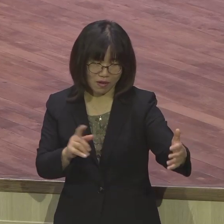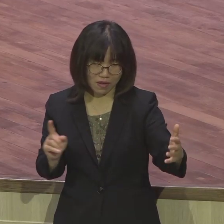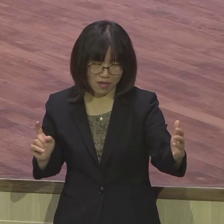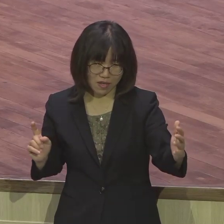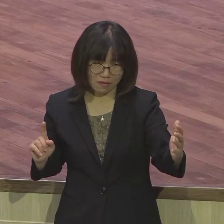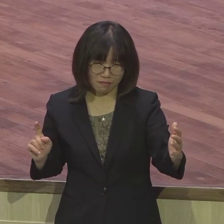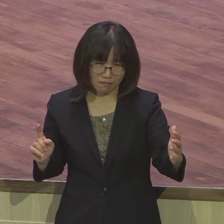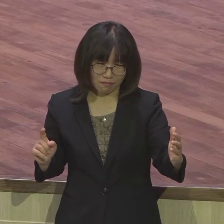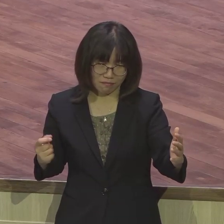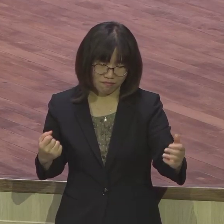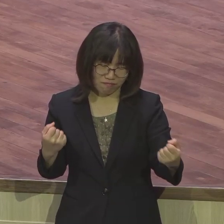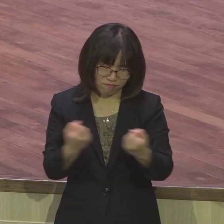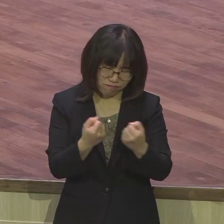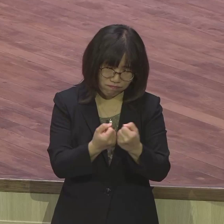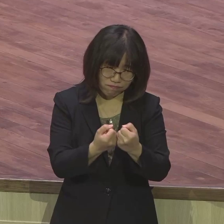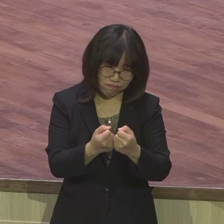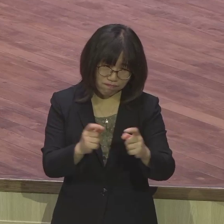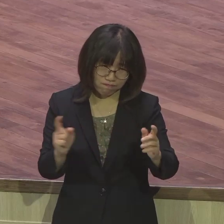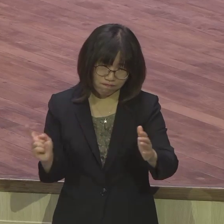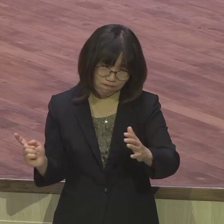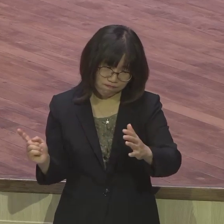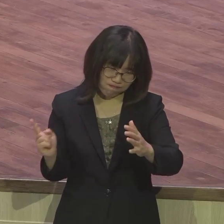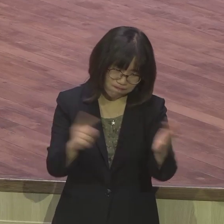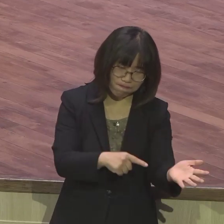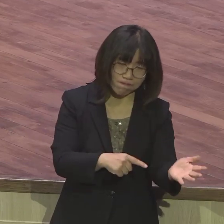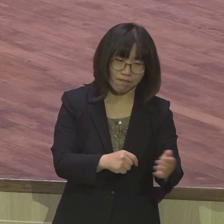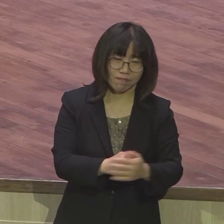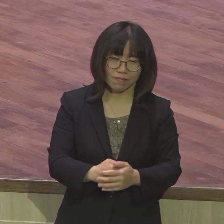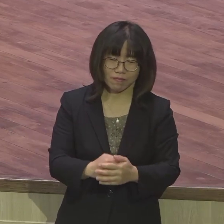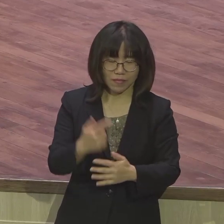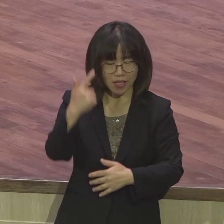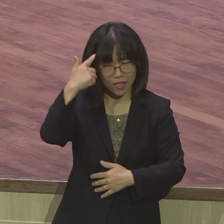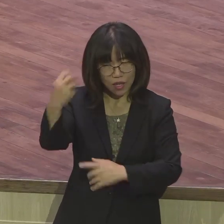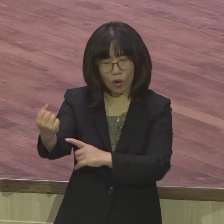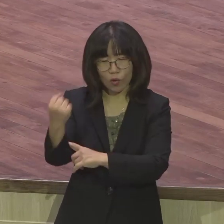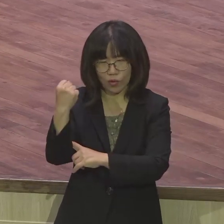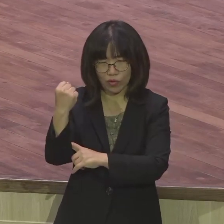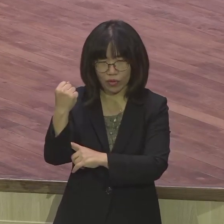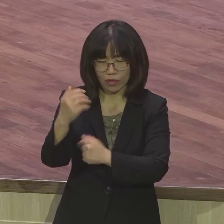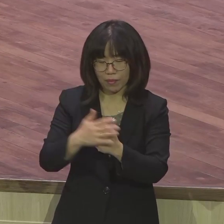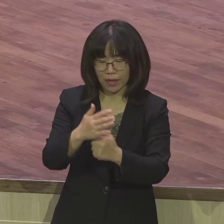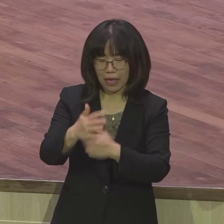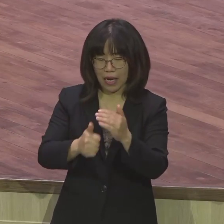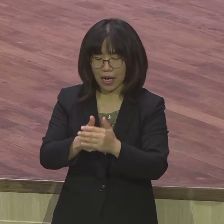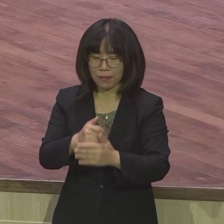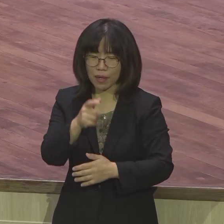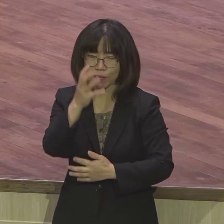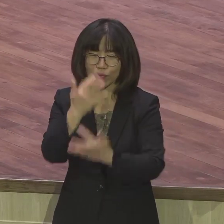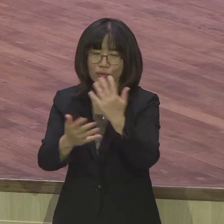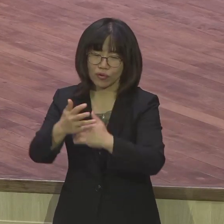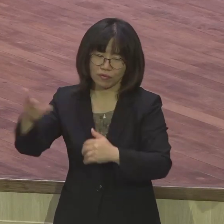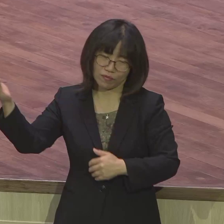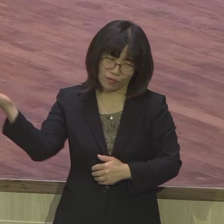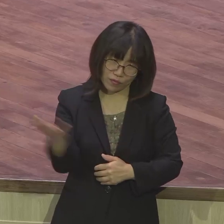그 엘리야의 영권이 엄청나지 않겠어요? 만약에 하나님 불 안 내리면 어떻게 될 거예요? 엘리야는 목나라가거든요.